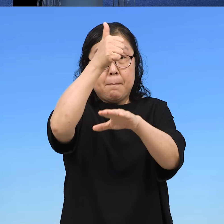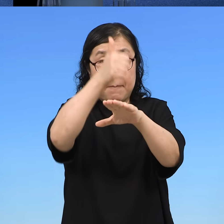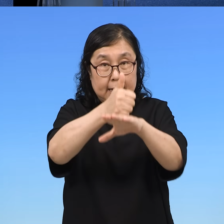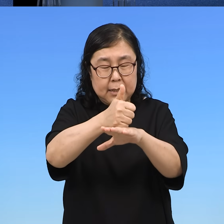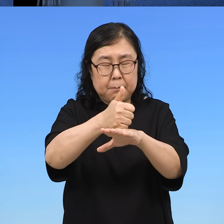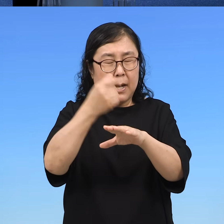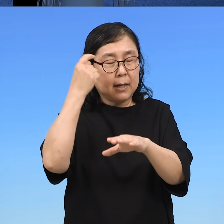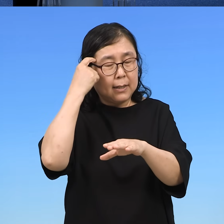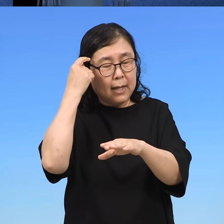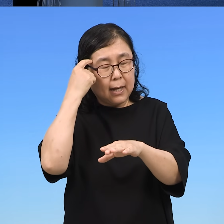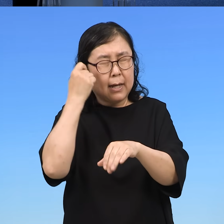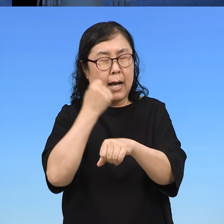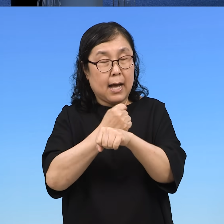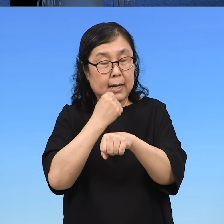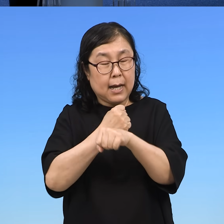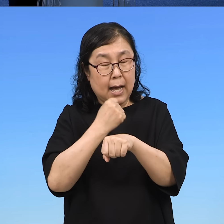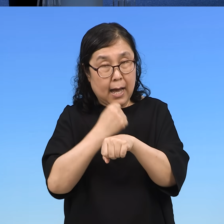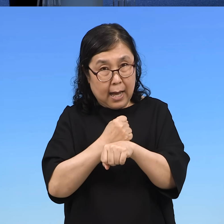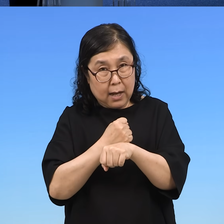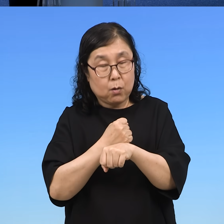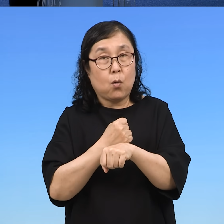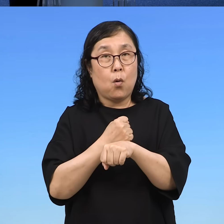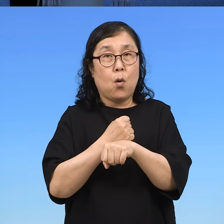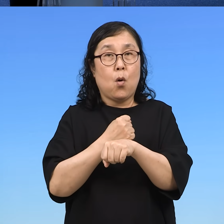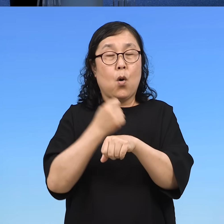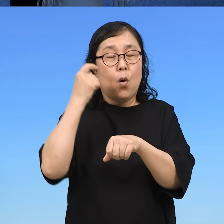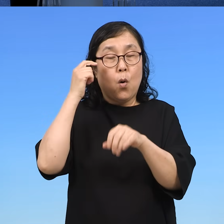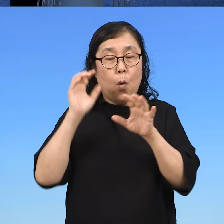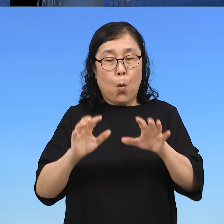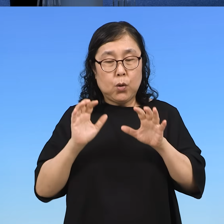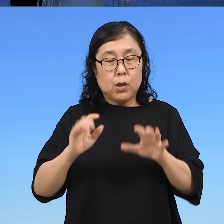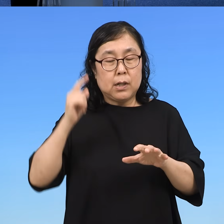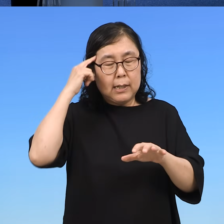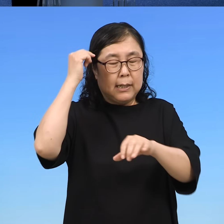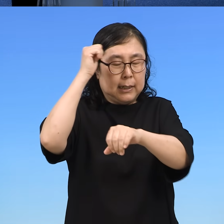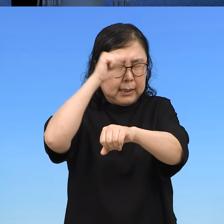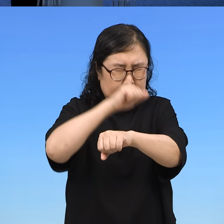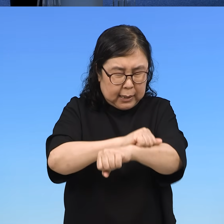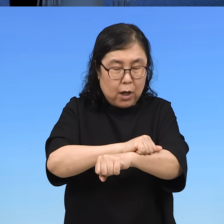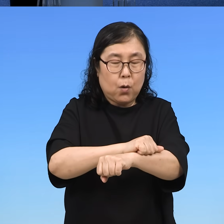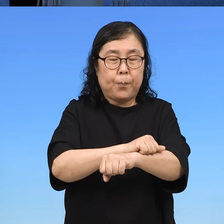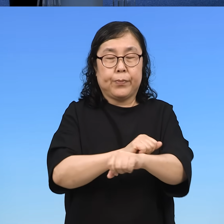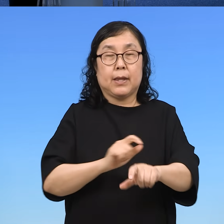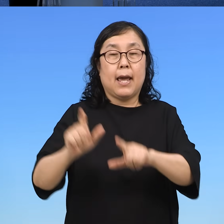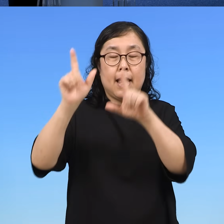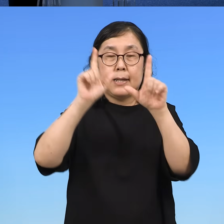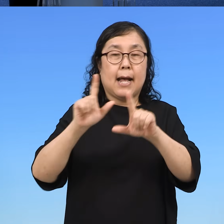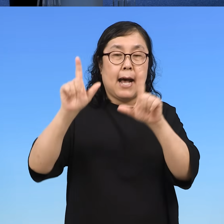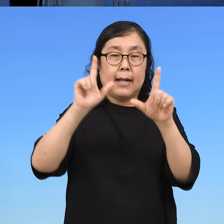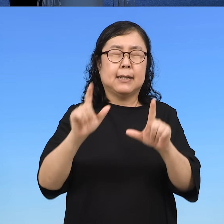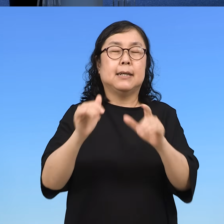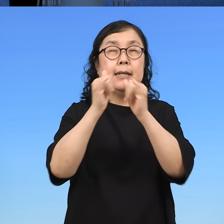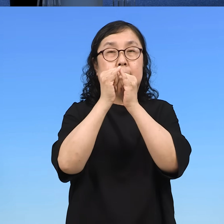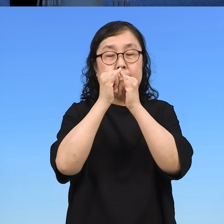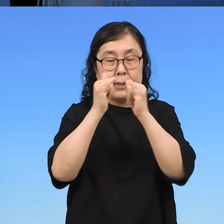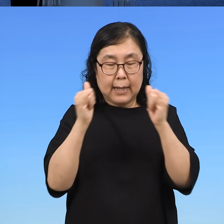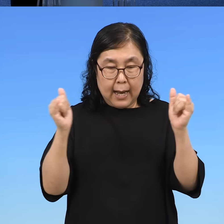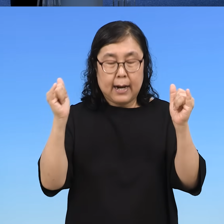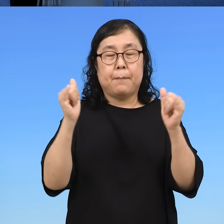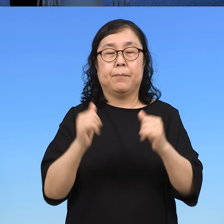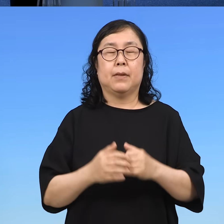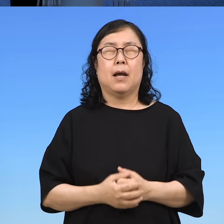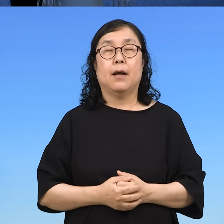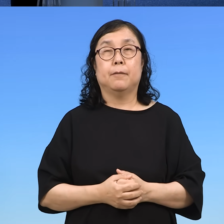지혜로운 사람입니다. 다시 들어보세요. 인생을 잘 마친 사람들의 공통적인 특징은 끝을 염두에 두고